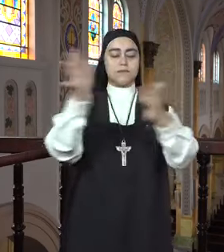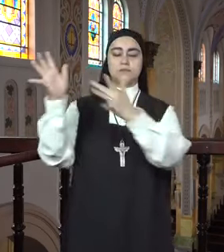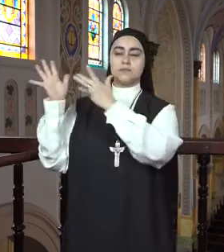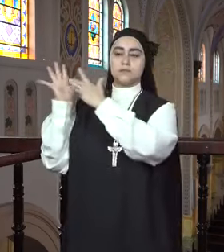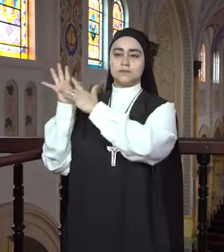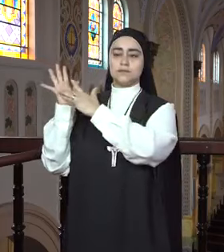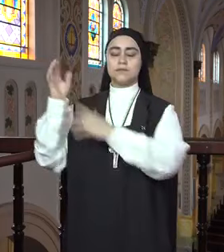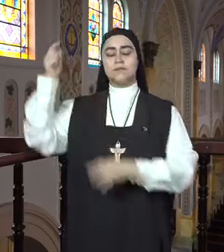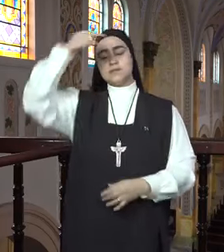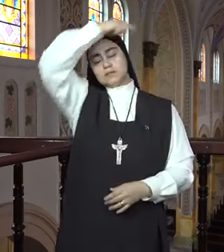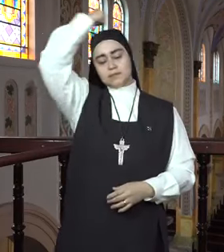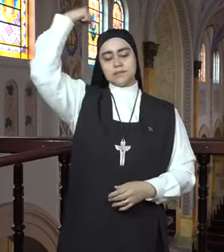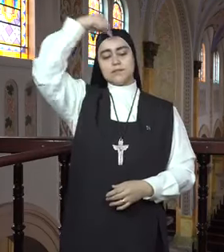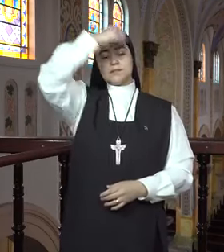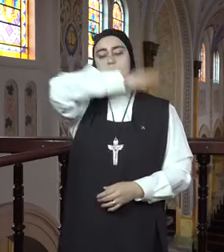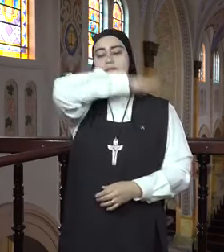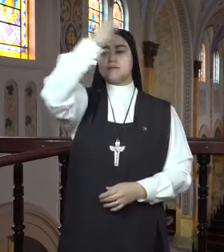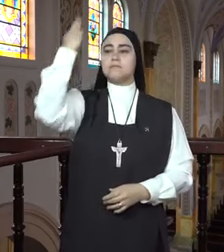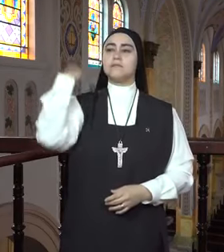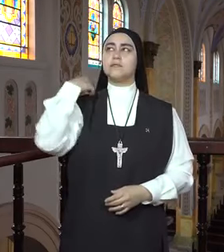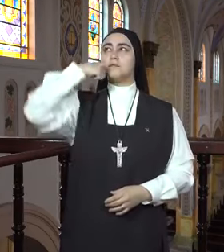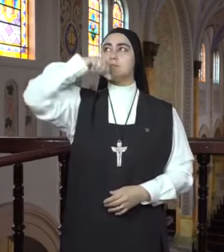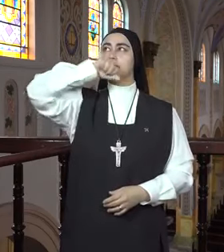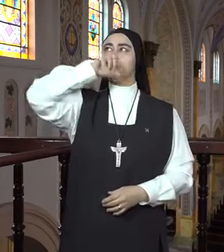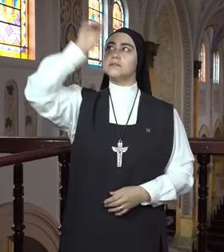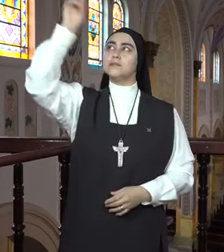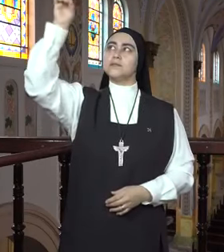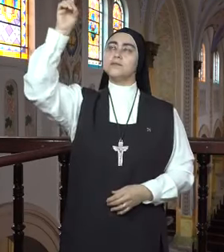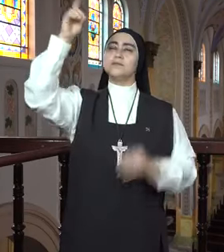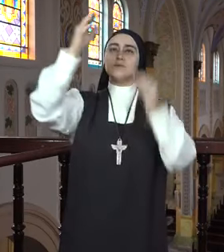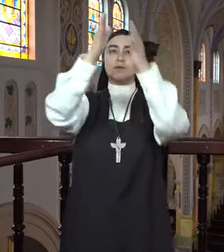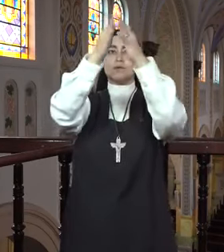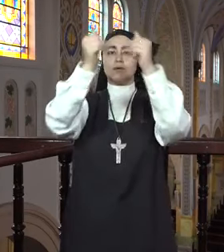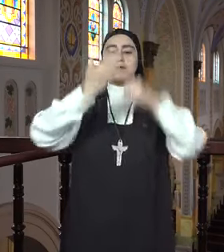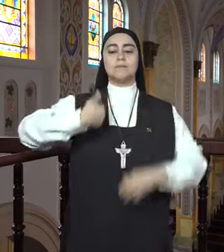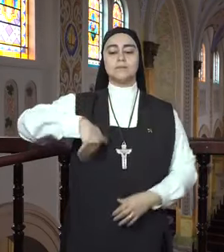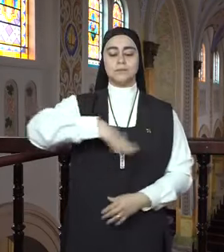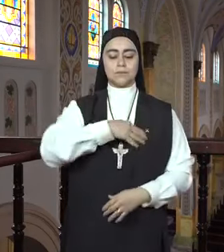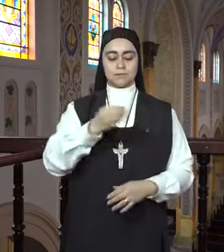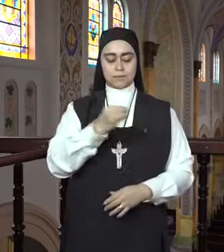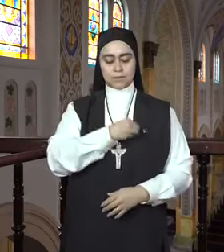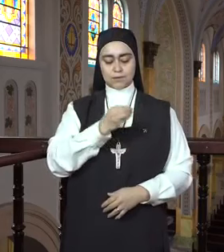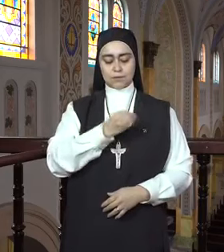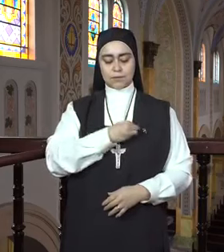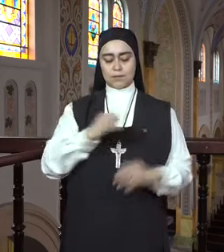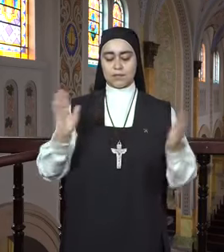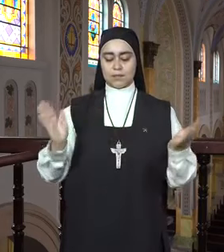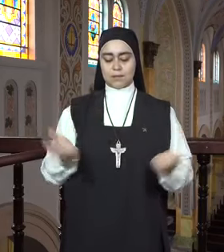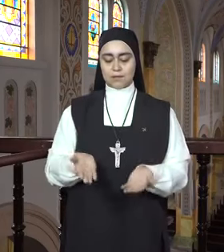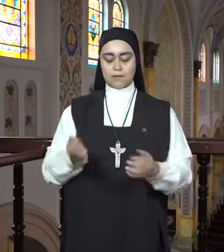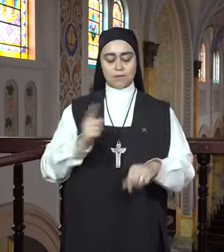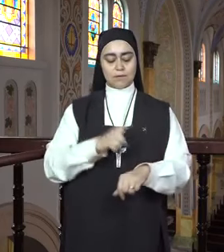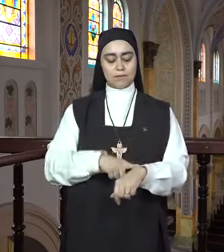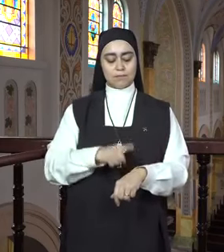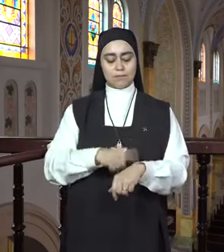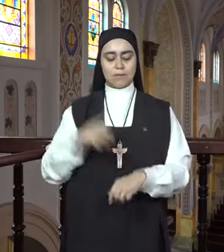ventre, Jesus. Santa Maria, Mãe de Deus, rogai por nós, pecadores, agora e na